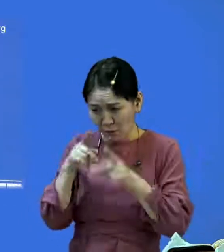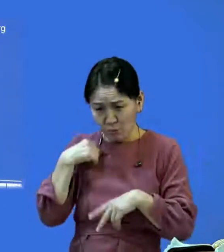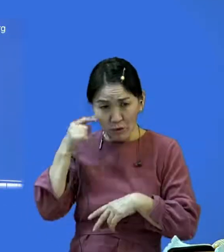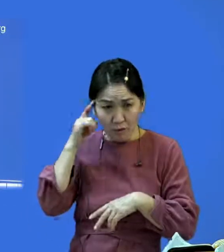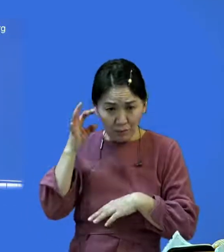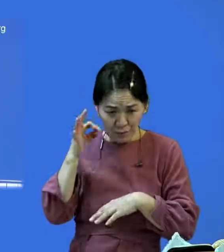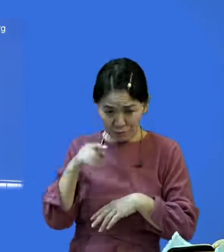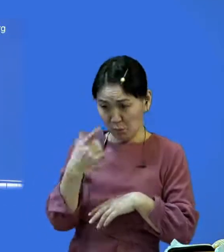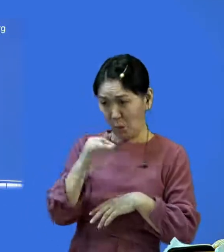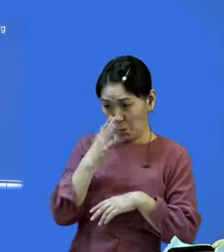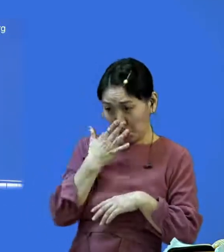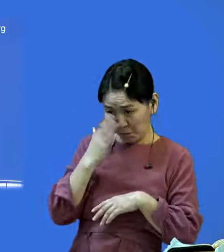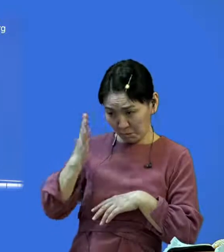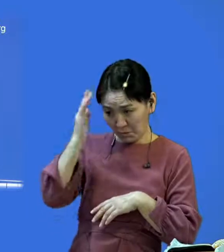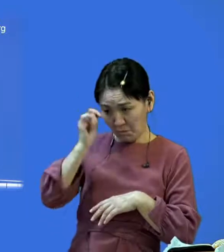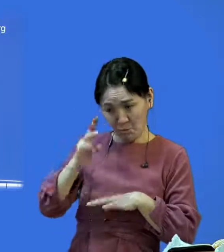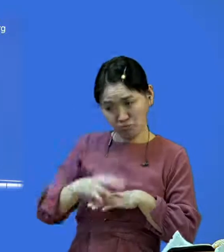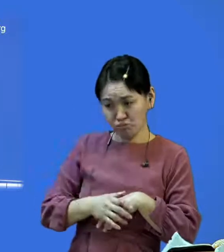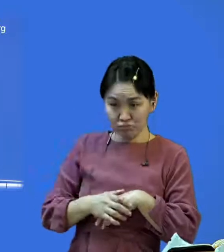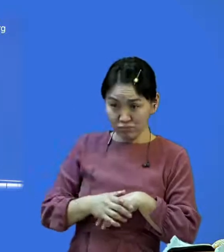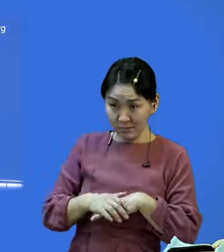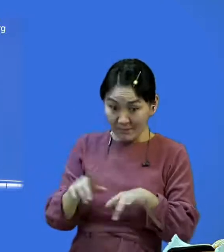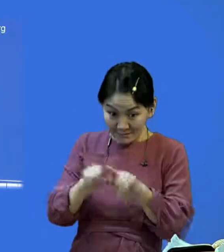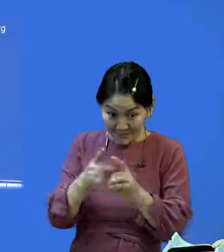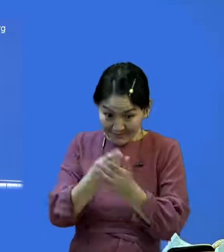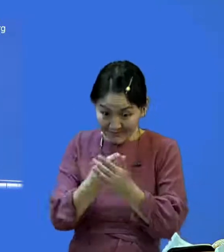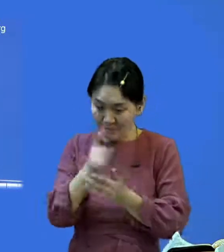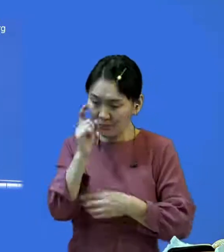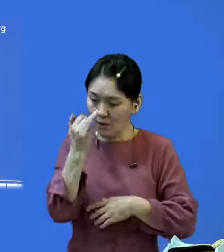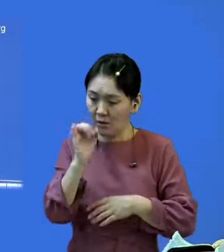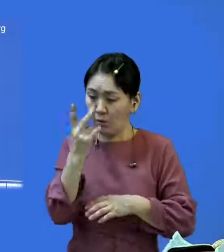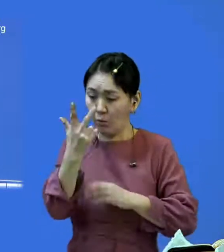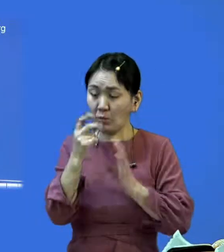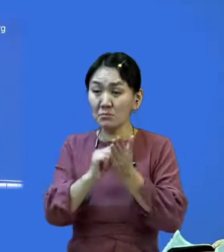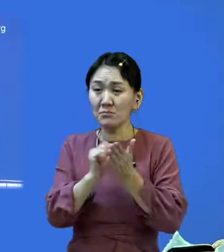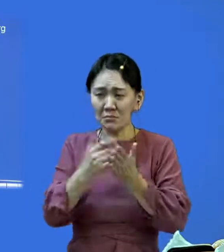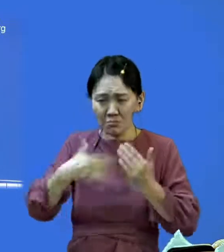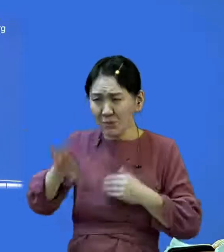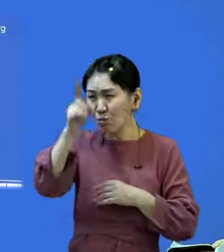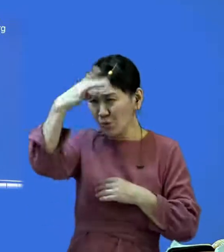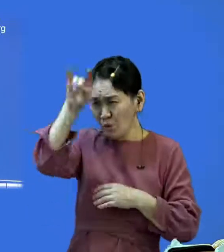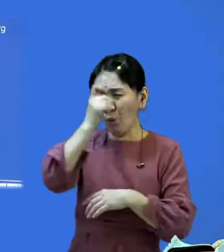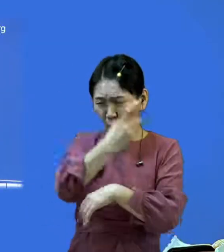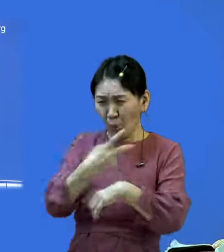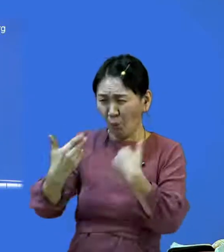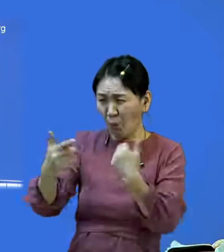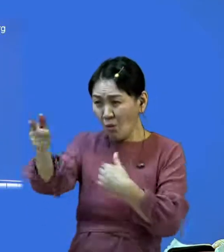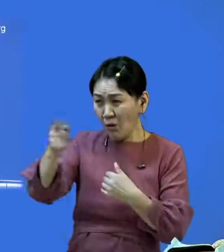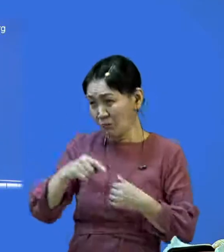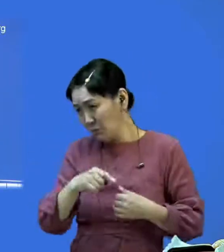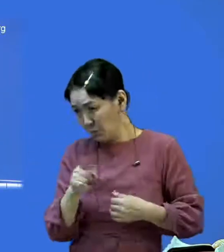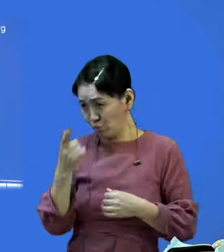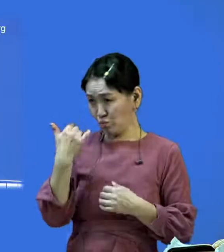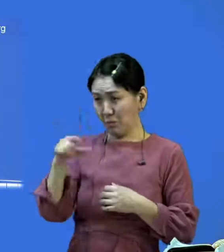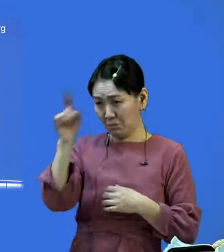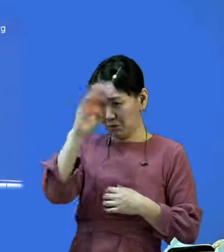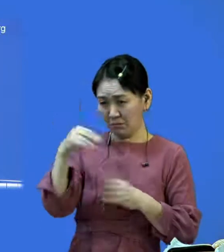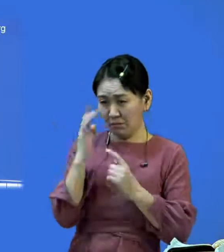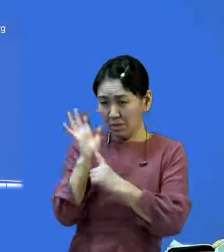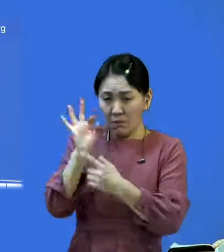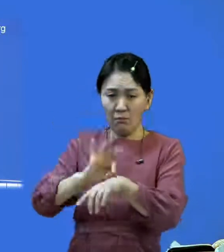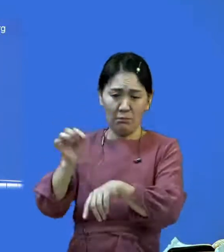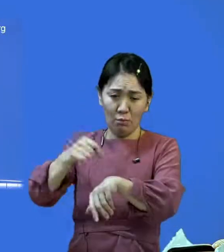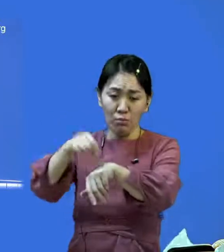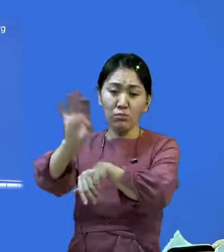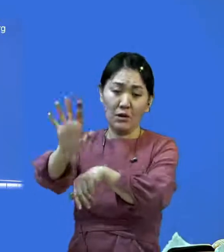нэгдүгээр жоохон 3 дээрээс харах юм бол бид бол бурхны хүүхдүүд ямар болох нь хараахан илчлэгдэггүй байна.